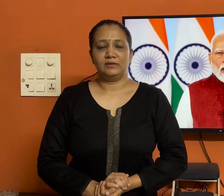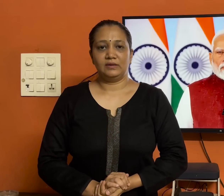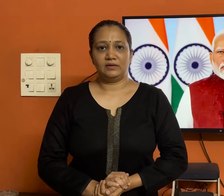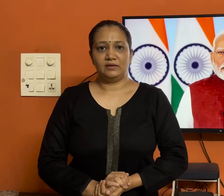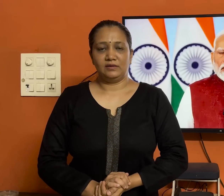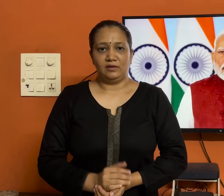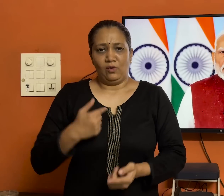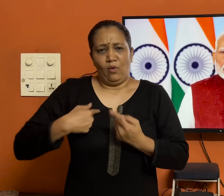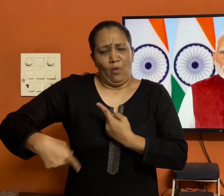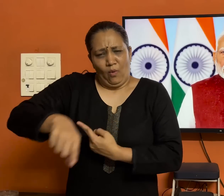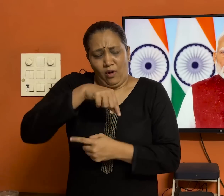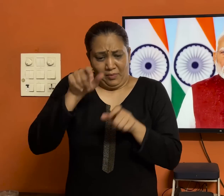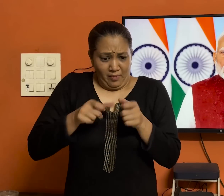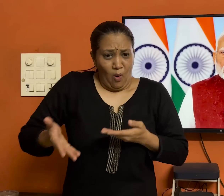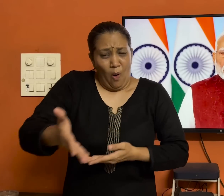हम सभी ने